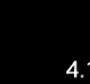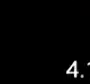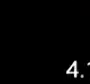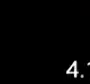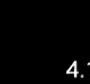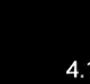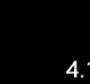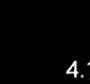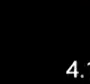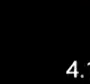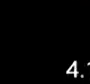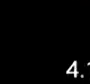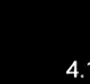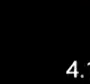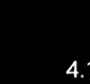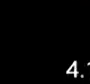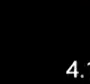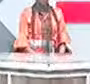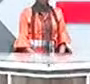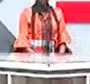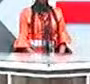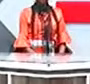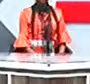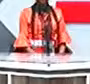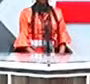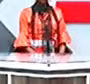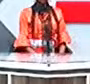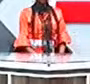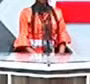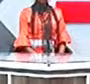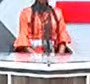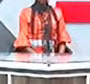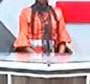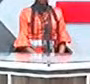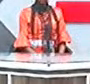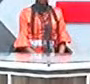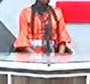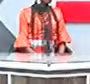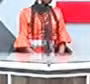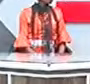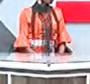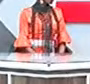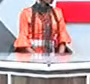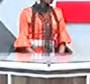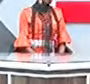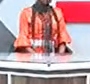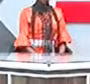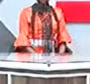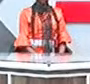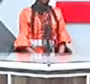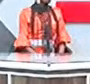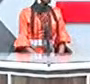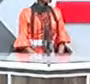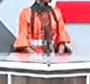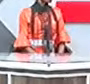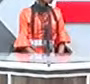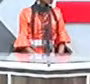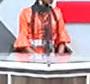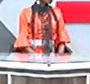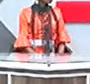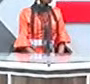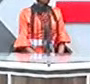tusuubira nti olunaku bwe lunaggwerako tunaaba ne bwe tutuuse ku nsonga eno kubanga buli omu ayagala